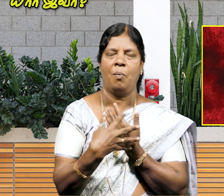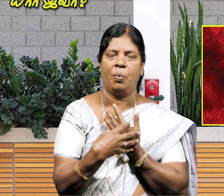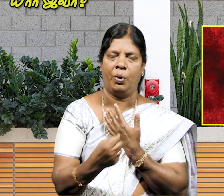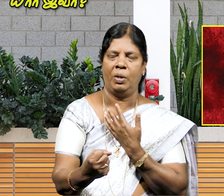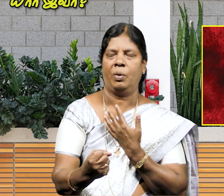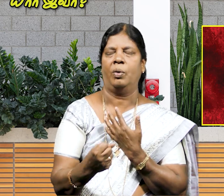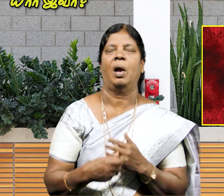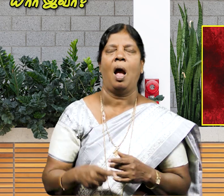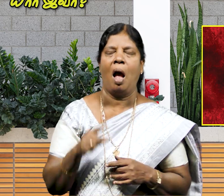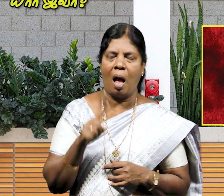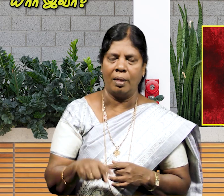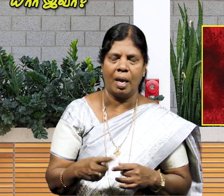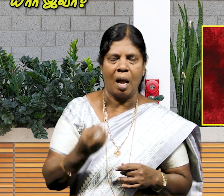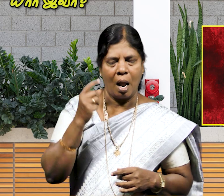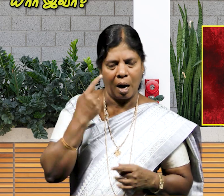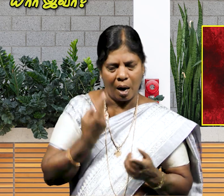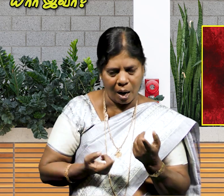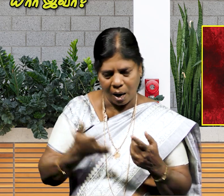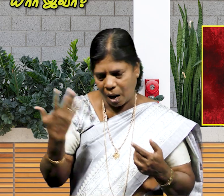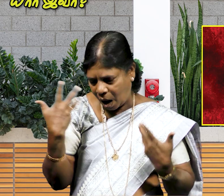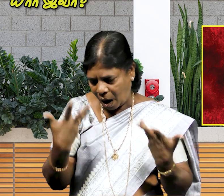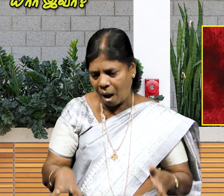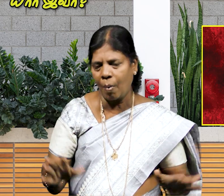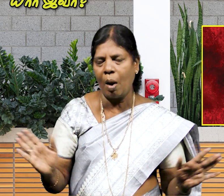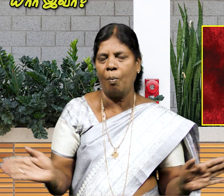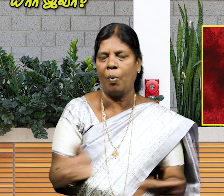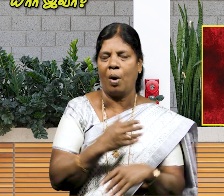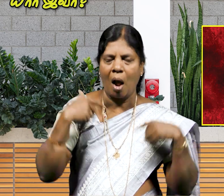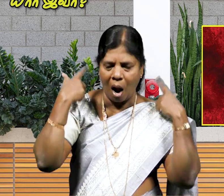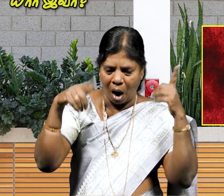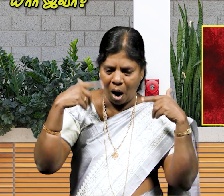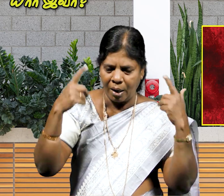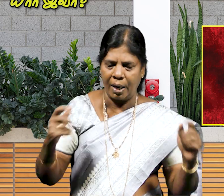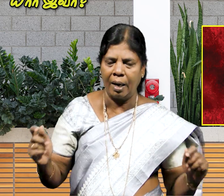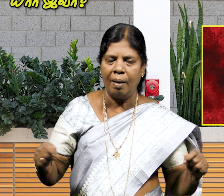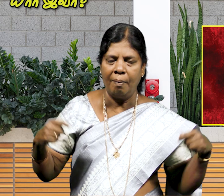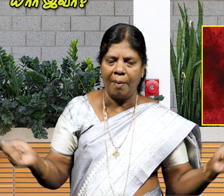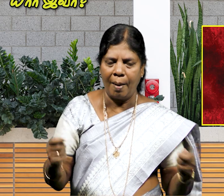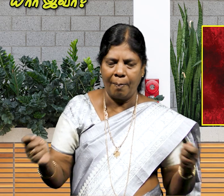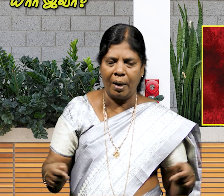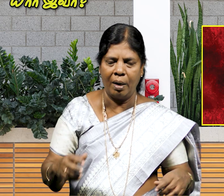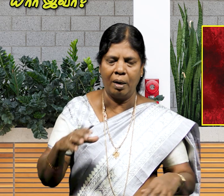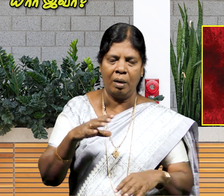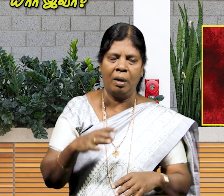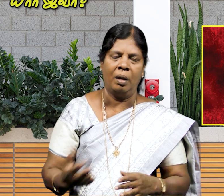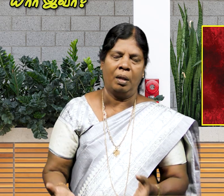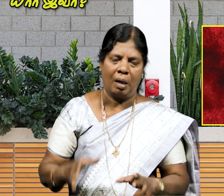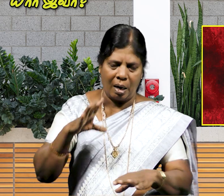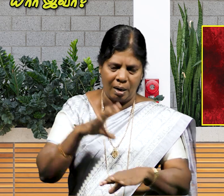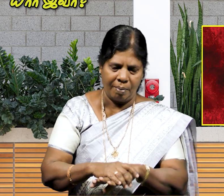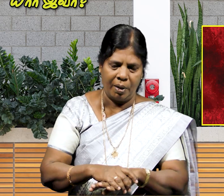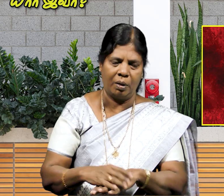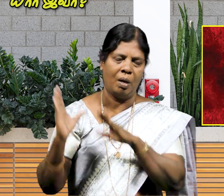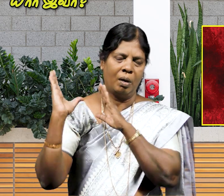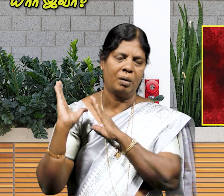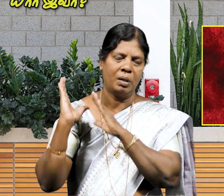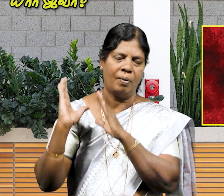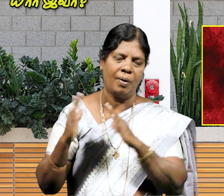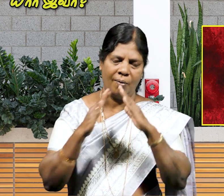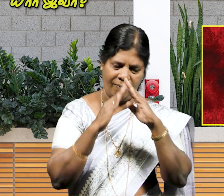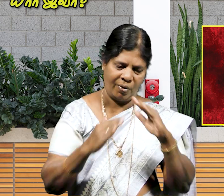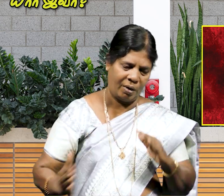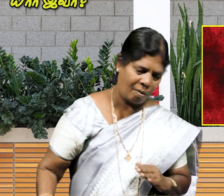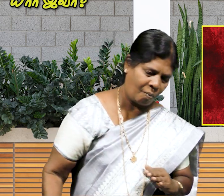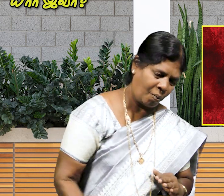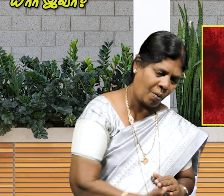கொண்டு அந்த காணாமல் போன ஆட்டை அந்த மேய்ப்பன் தேடி கண்டுபிடித்து தோளிலே சுமந்து மகிழ்ச்சியா